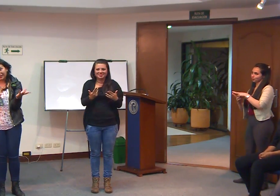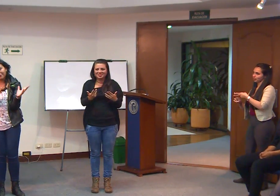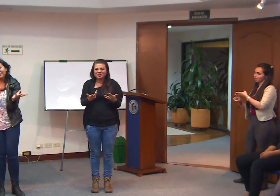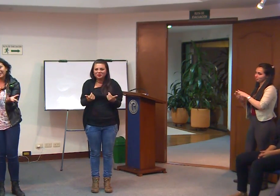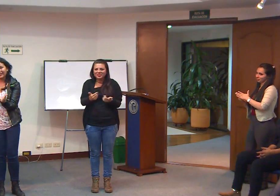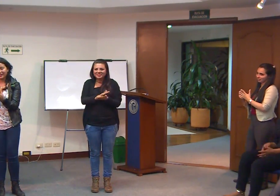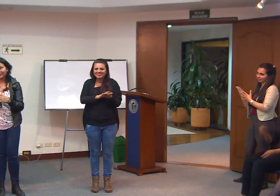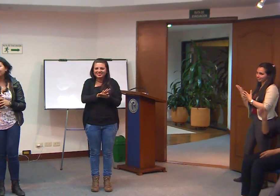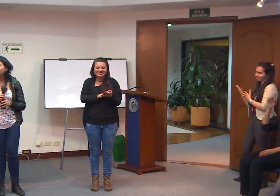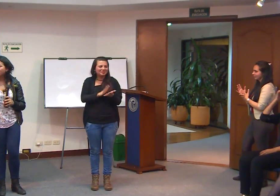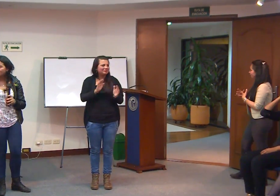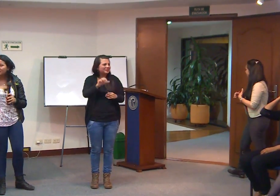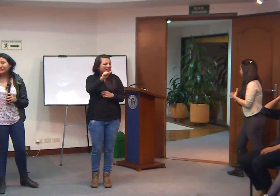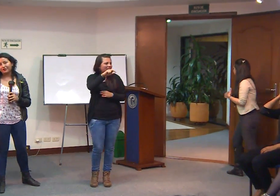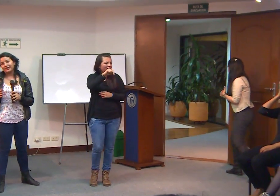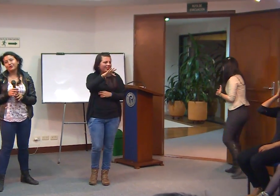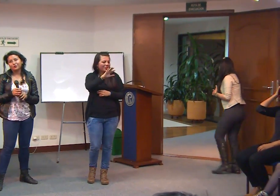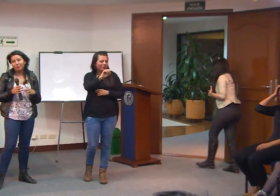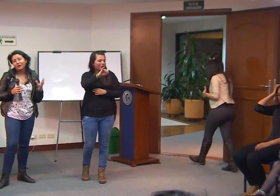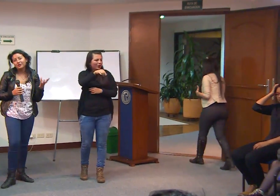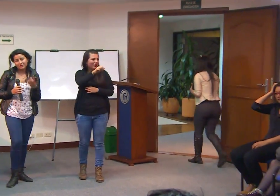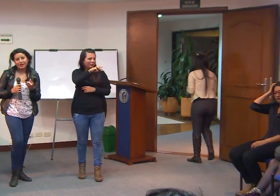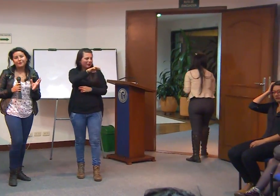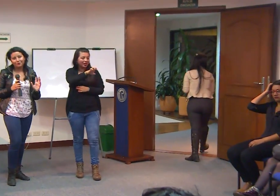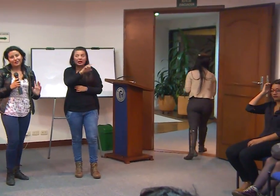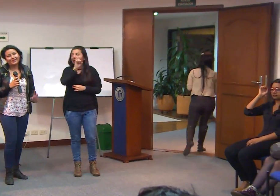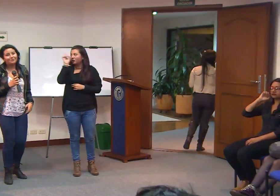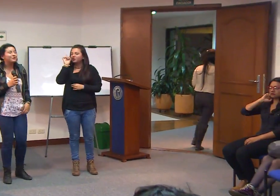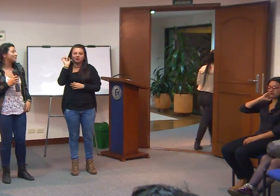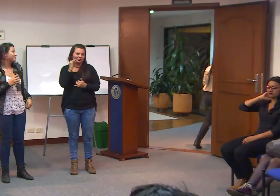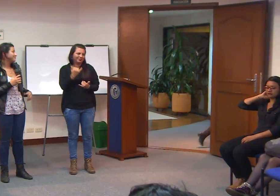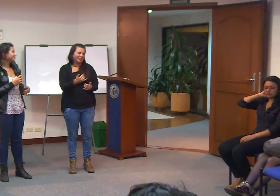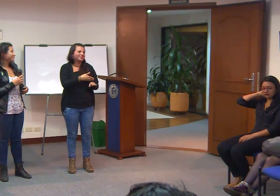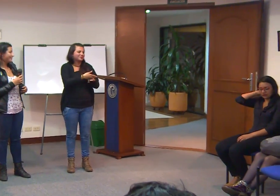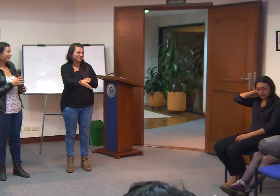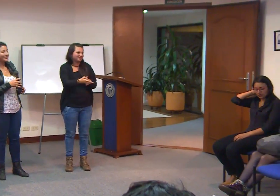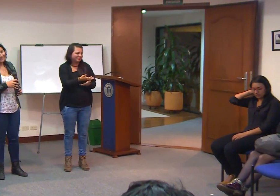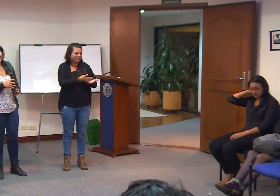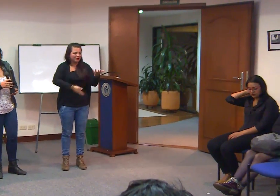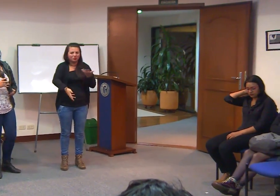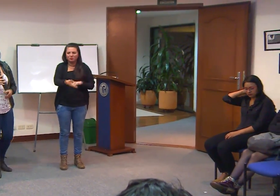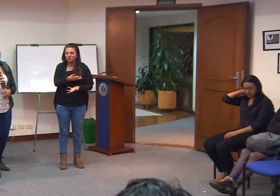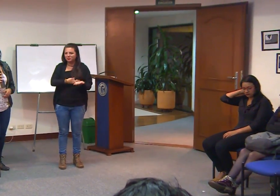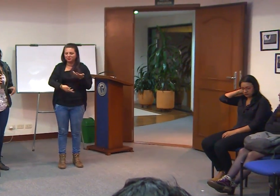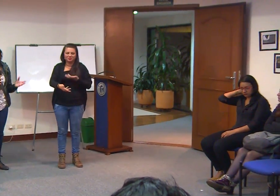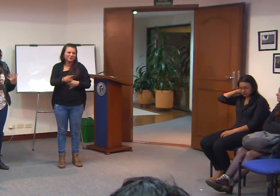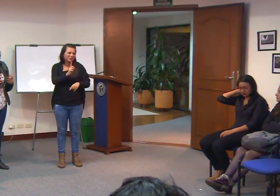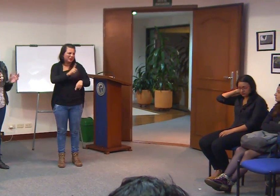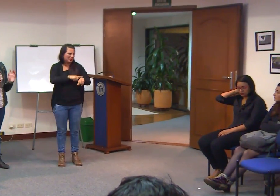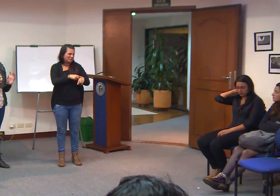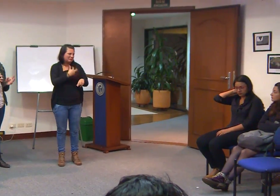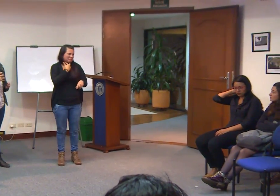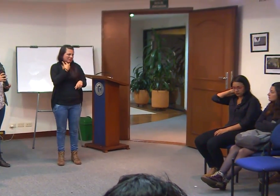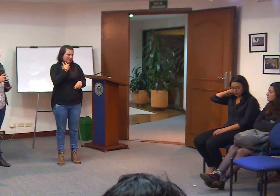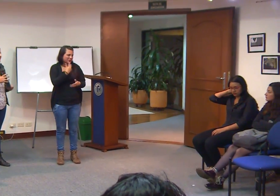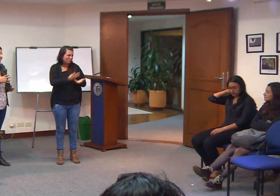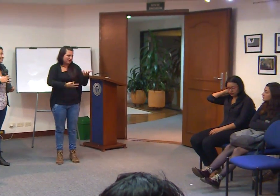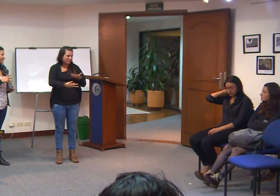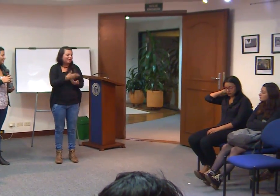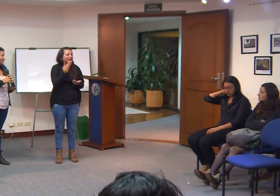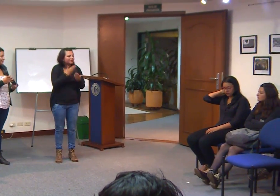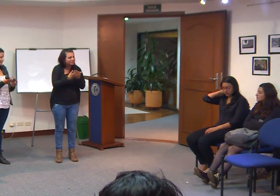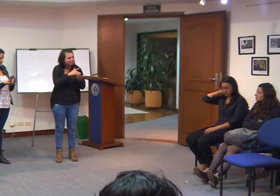Procederemos pues al compartir del tinto para seguir con el otro momento ya por el tiempo. Gracias por su participación y